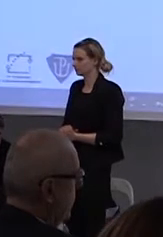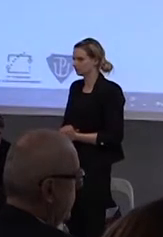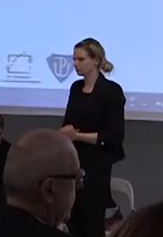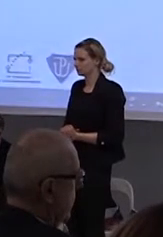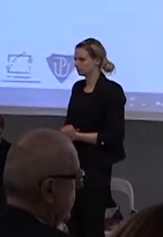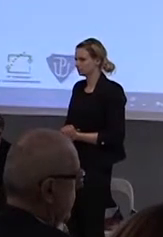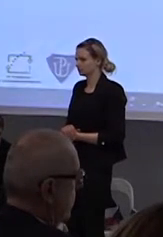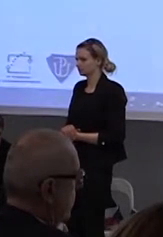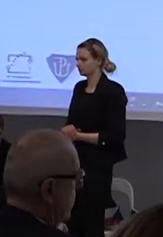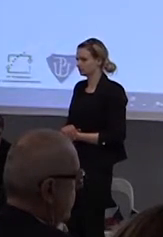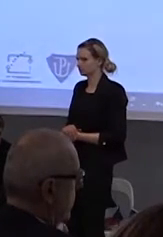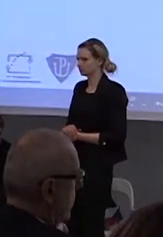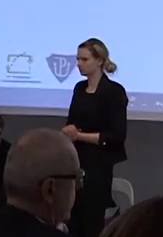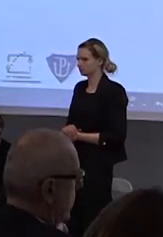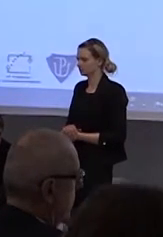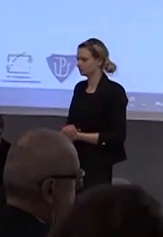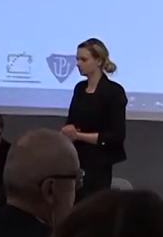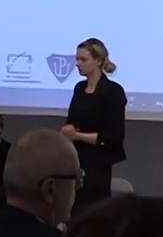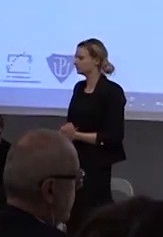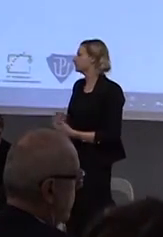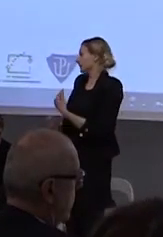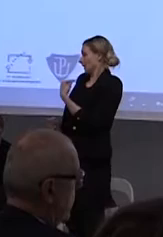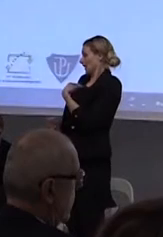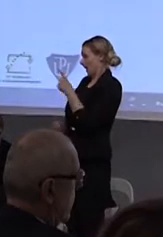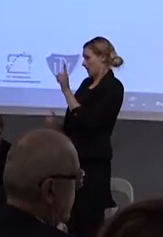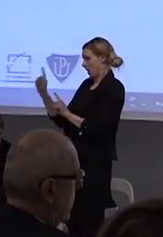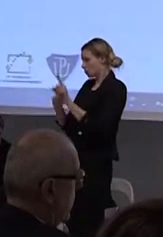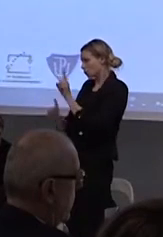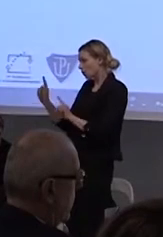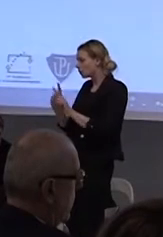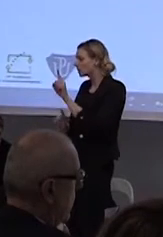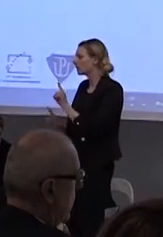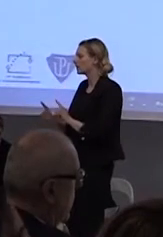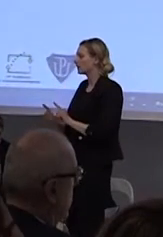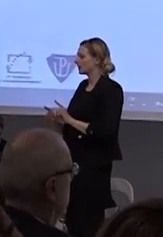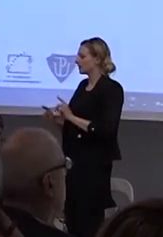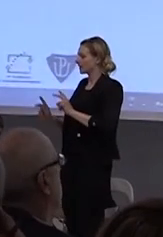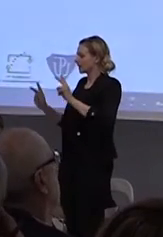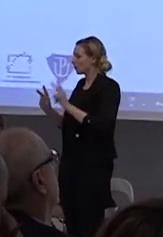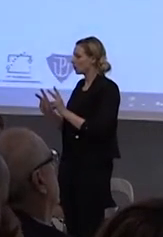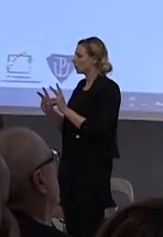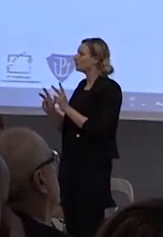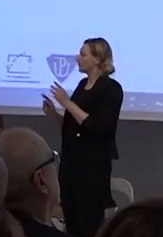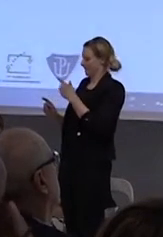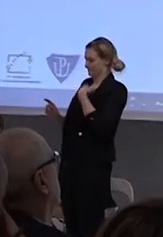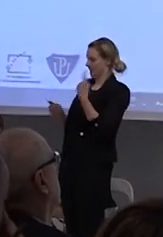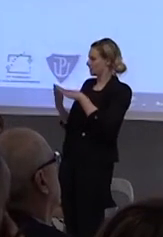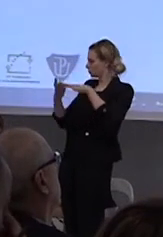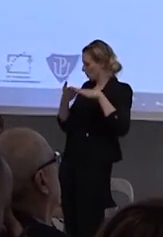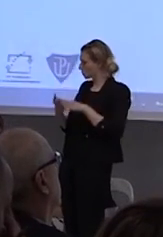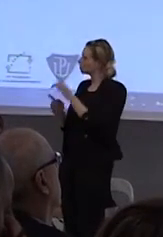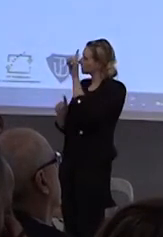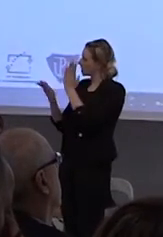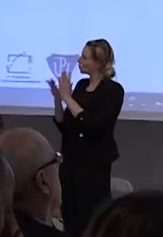the existing model. Já osobně si ale myslím, že vzdělávání tuto postupnou změnu stále ještě nereflektovalo, protože